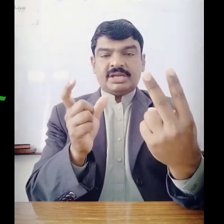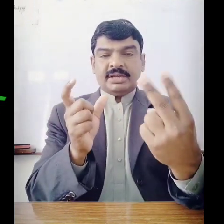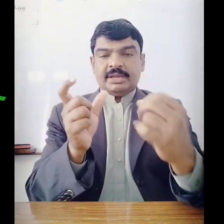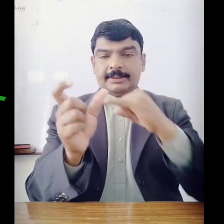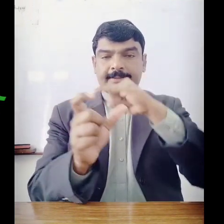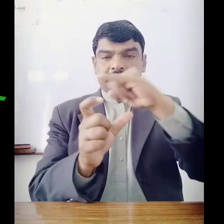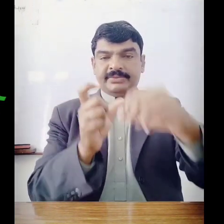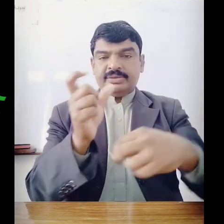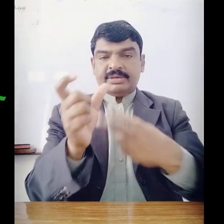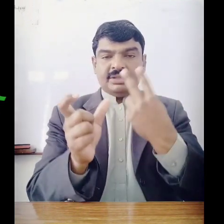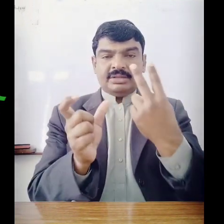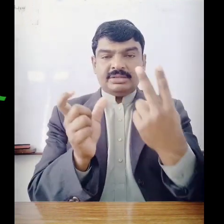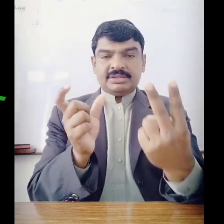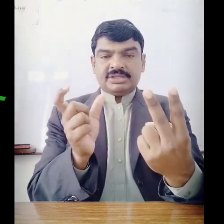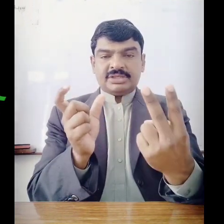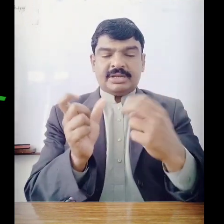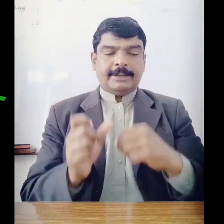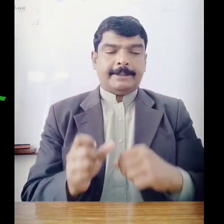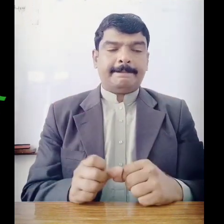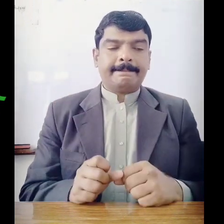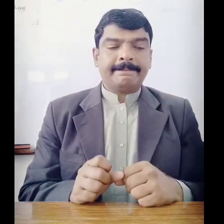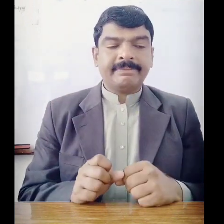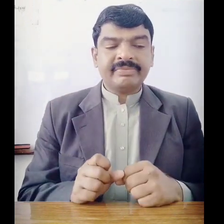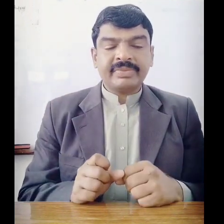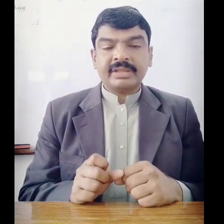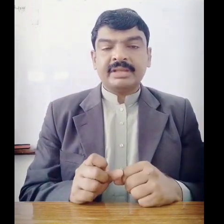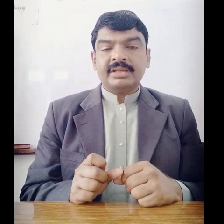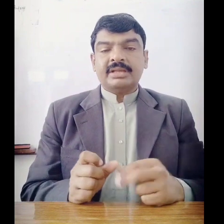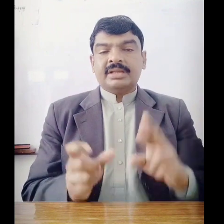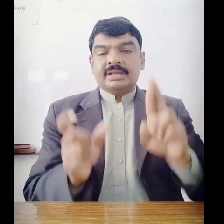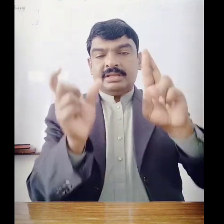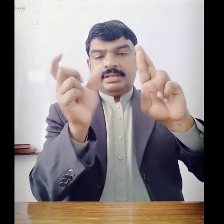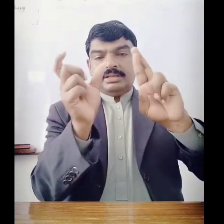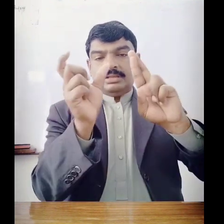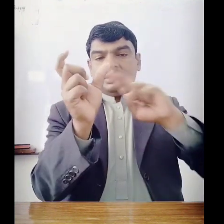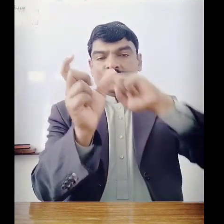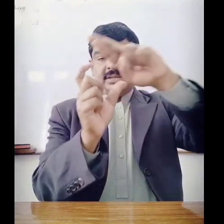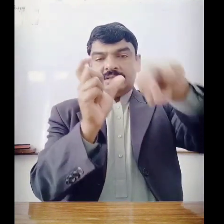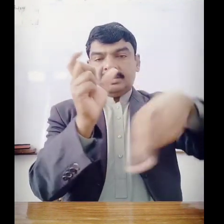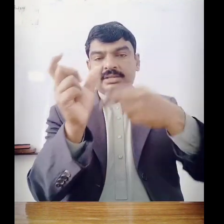जमादियुल सानी, जमादियुल सानी।